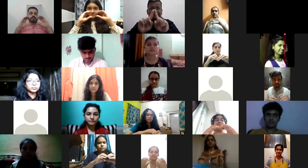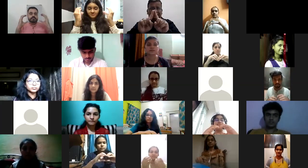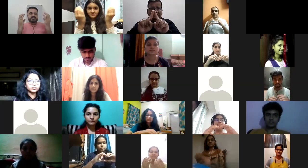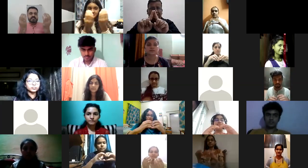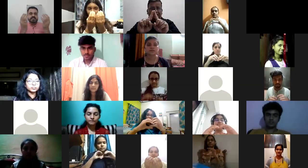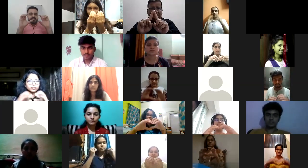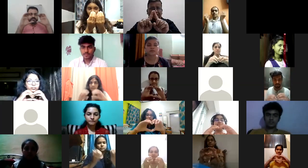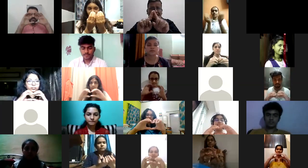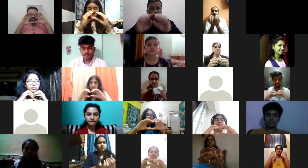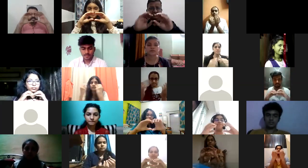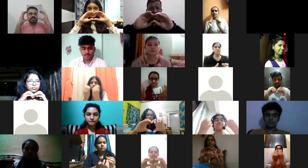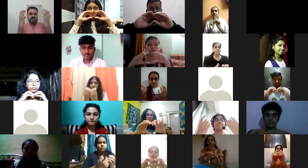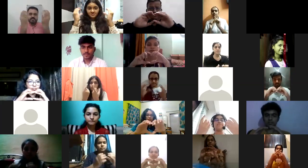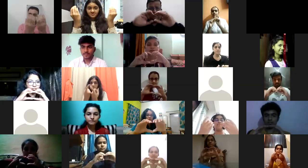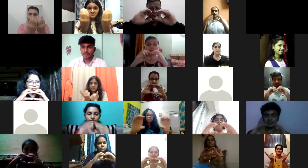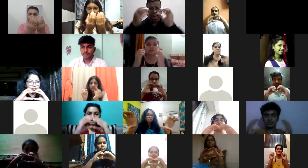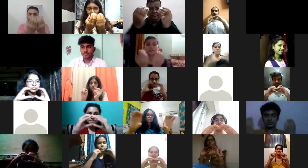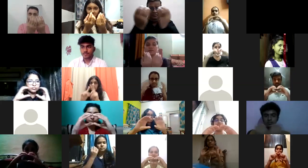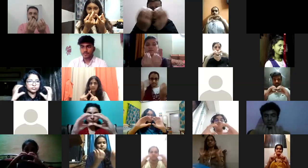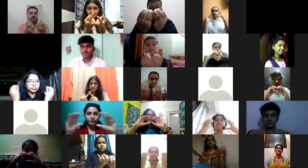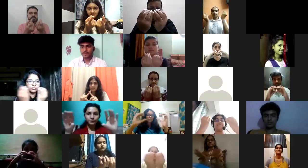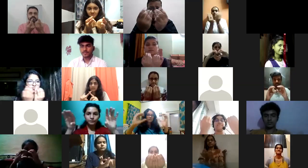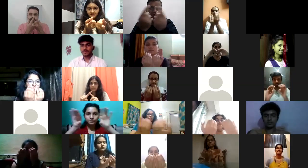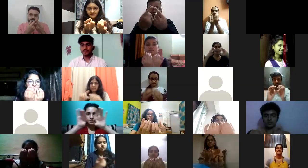This is C और